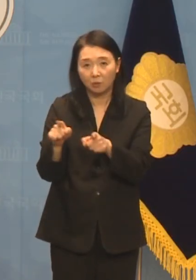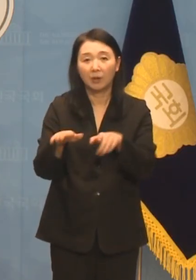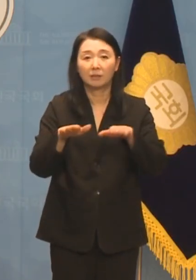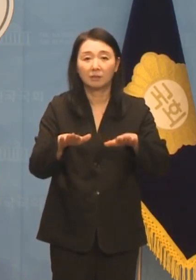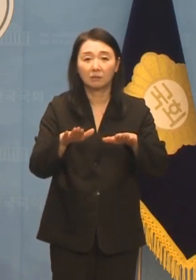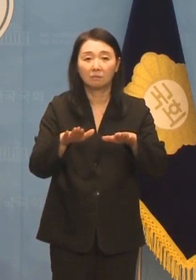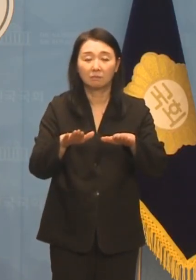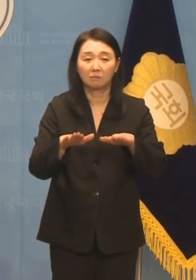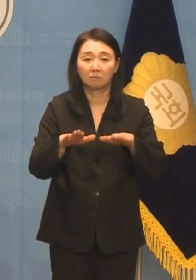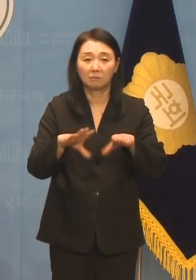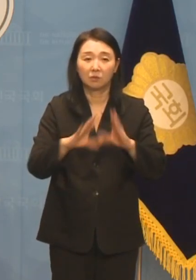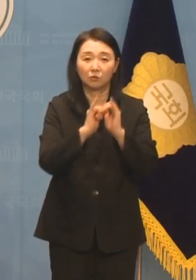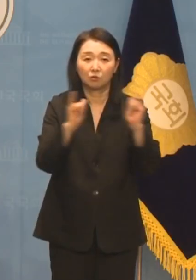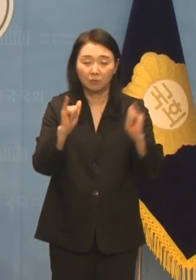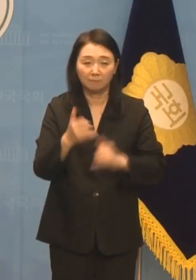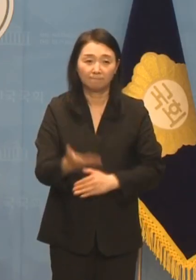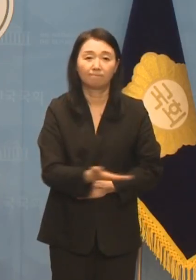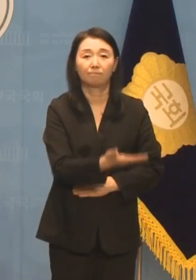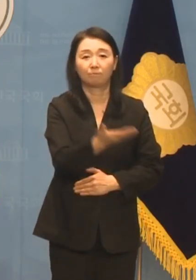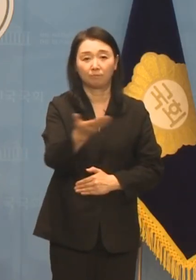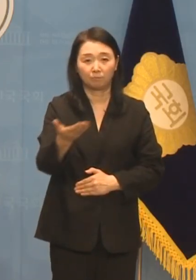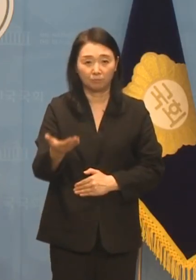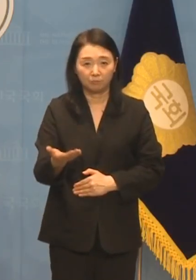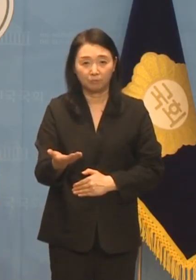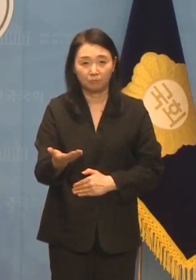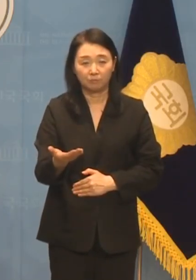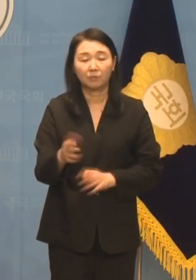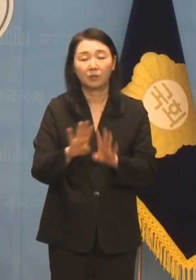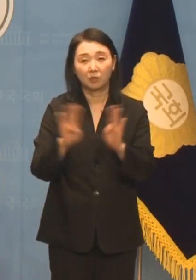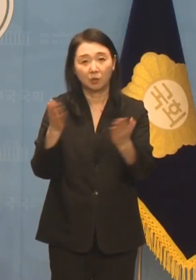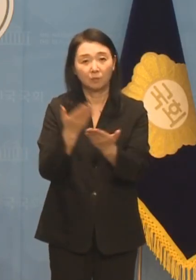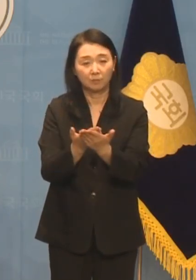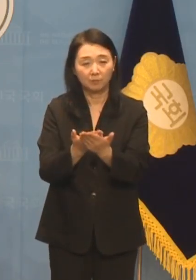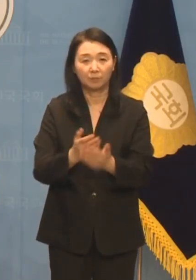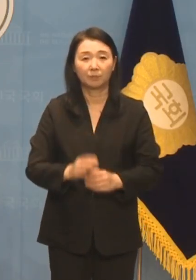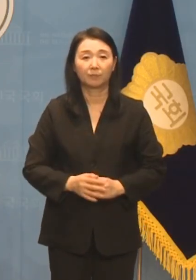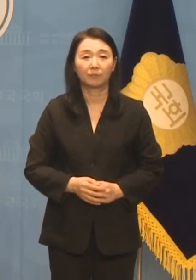우리 국민 모두에게 열어주십시오.